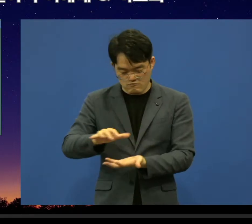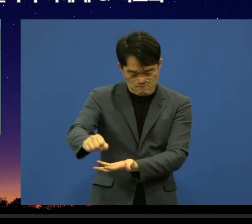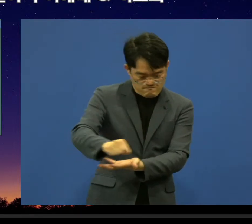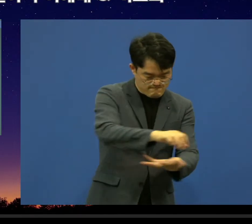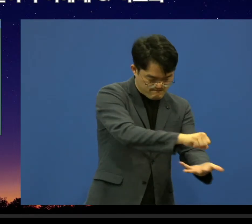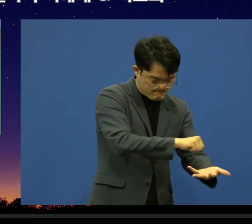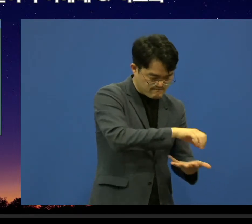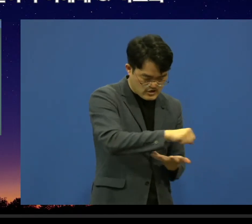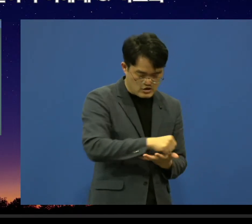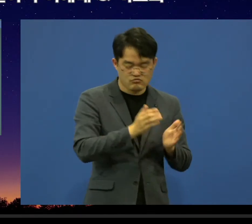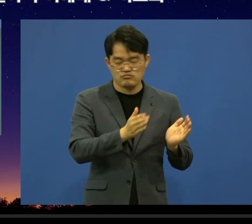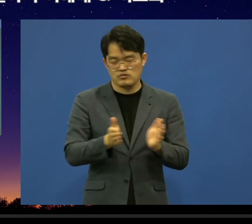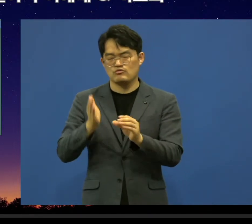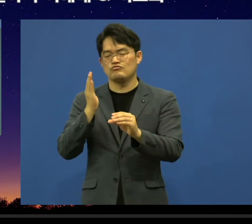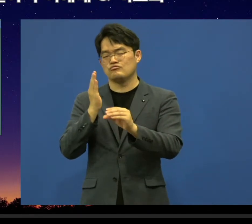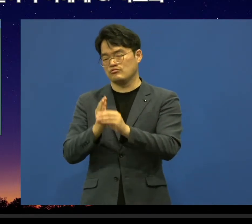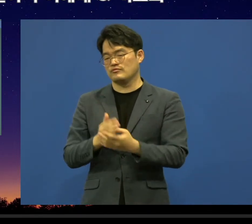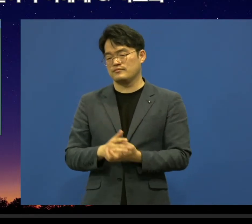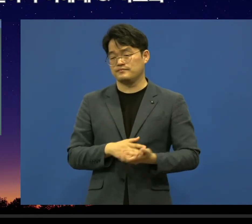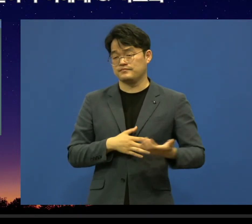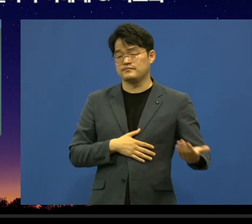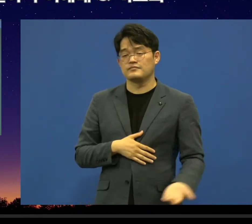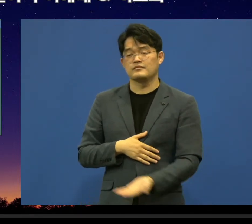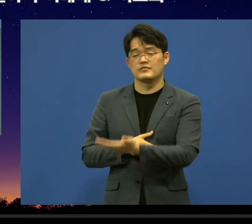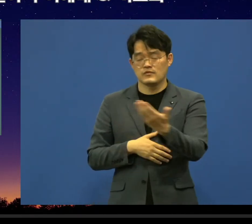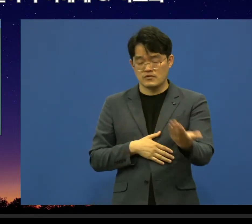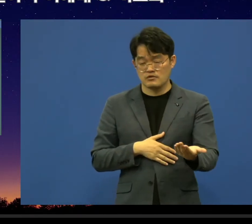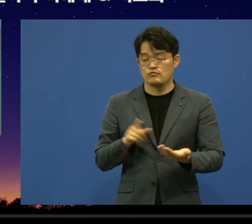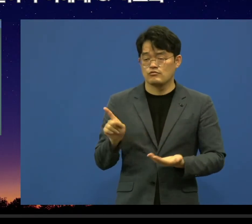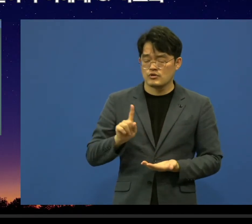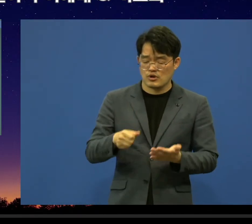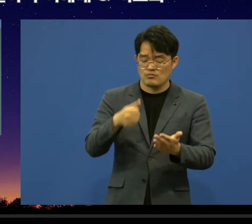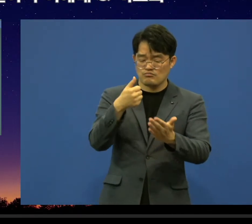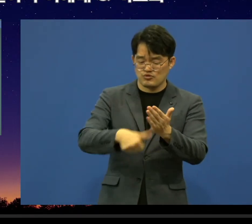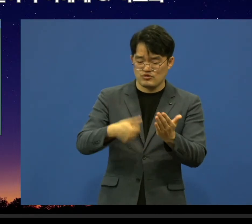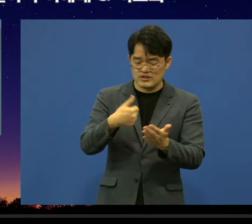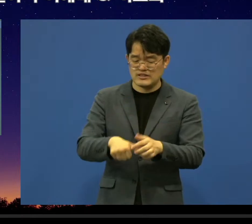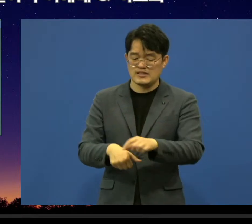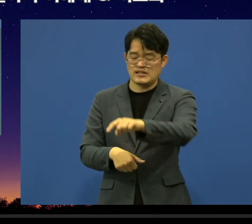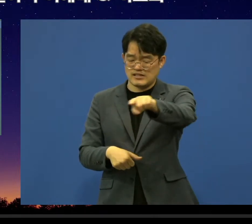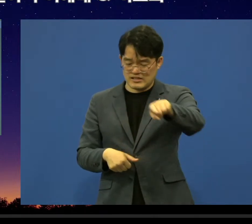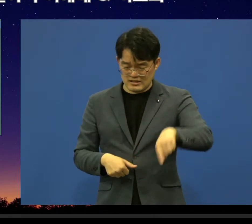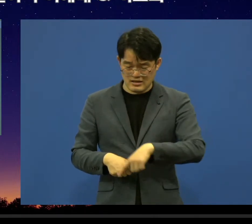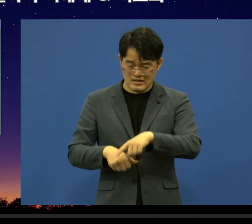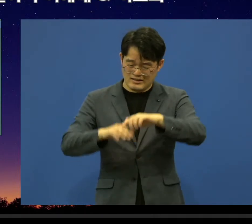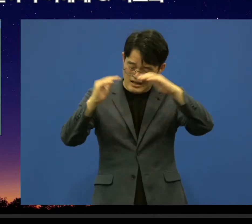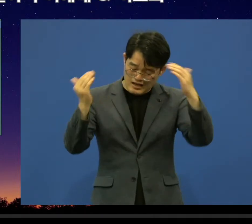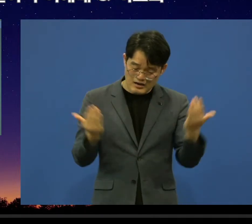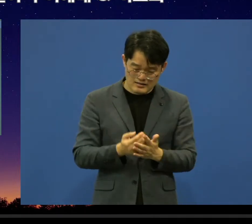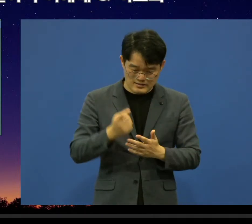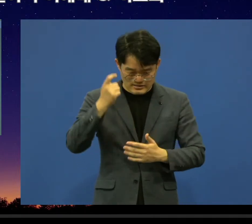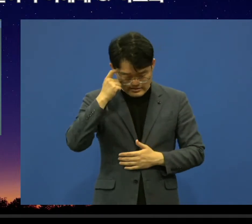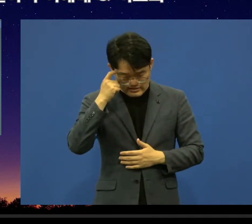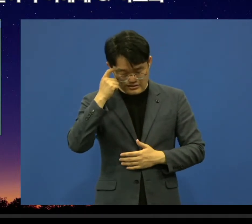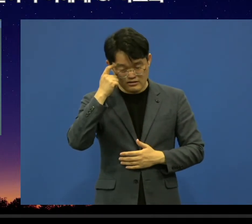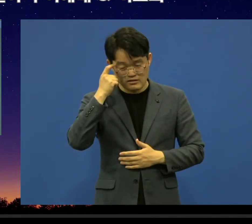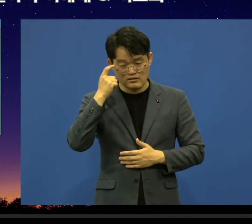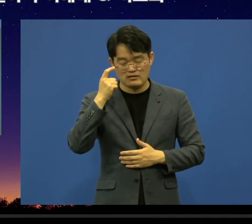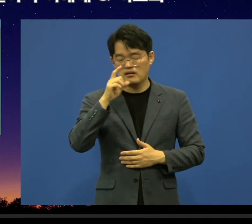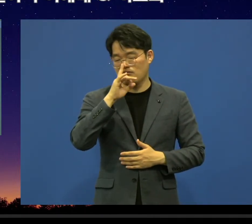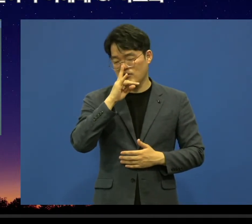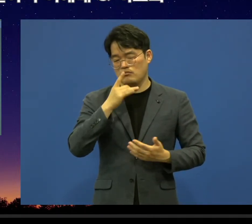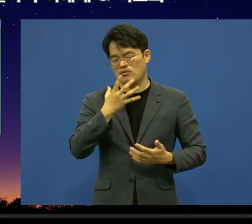물질이 전부라고 여기게 만드는 여러분 맘몬신을 대적해야 돼요. 우울하고 절망하고 있다면요 여러분